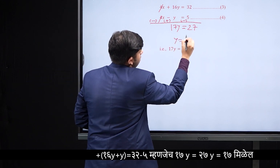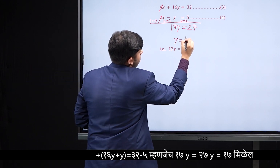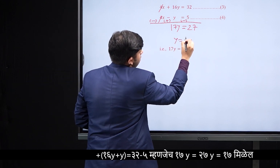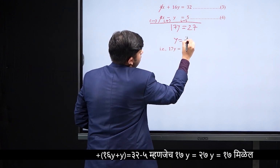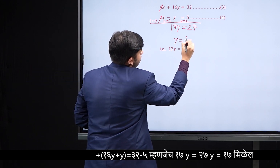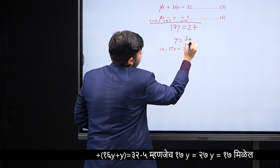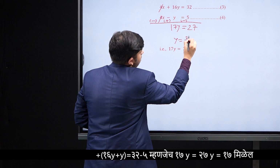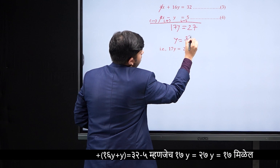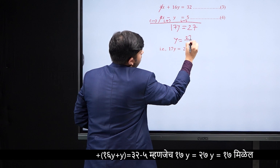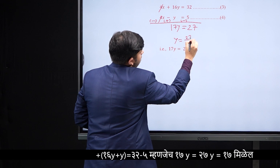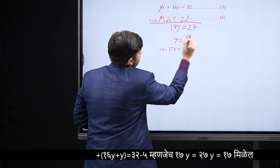27y बरोबर 17 मिळेल.